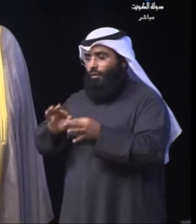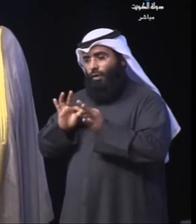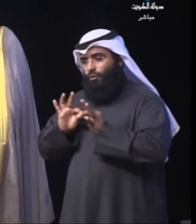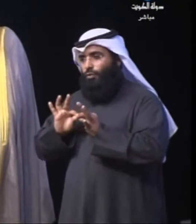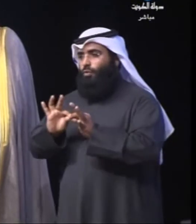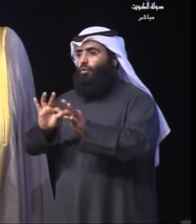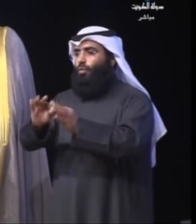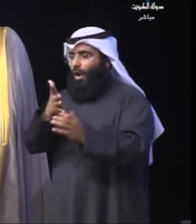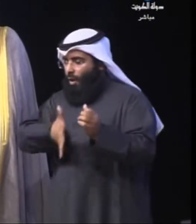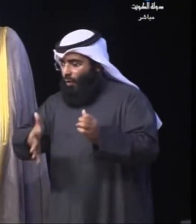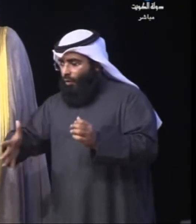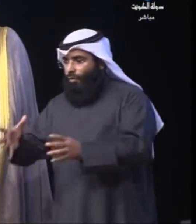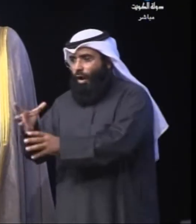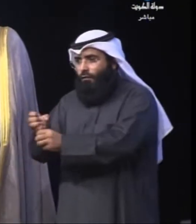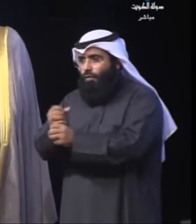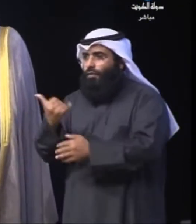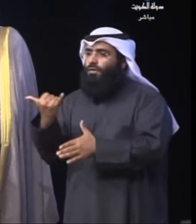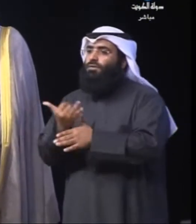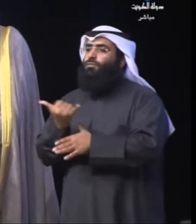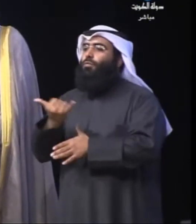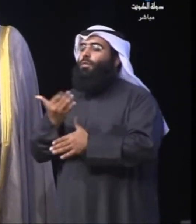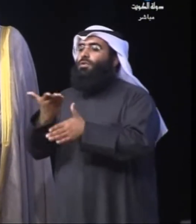العزيز على الاجتماع حول مائدة كتاب الله